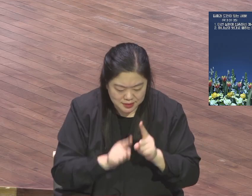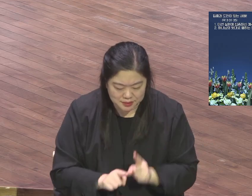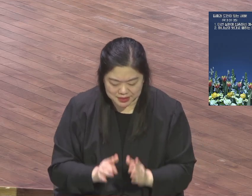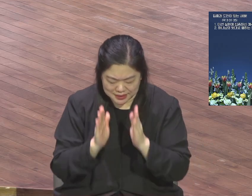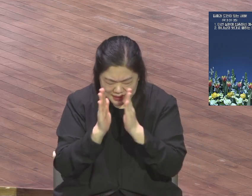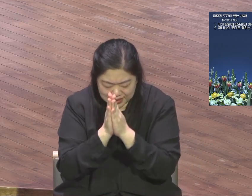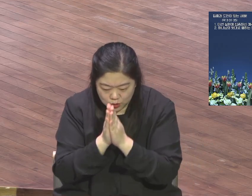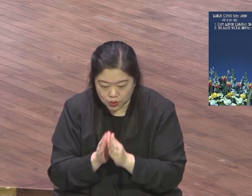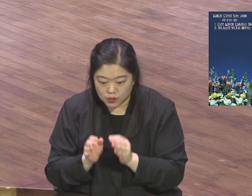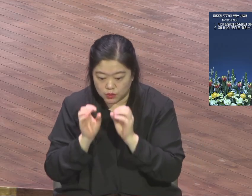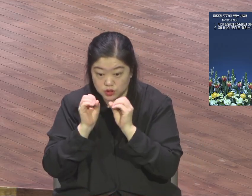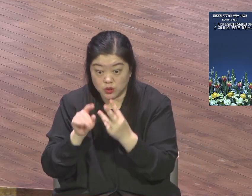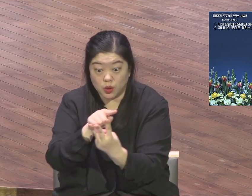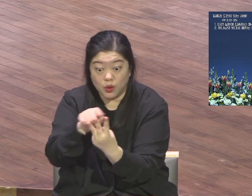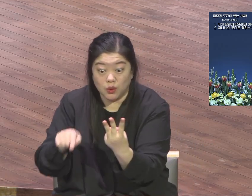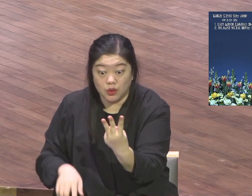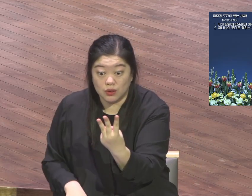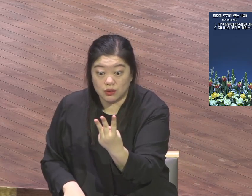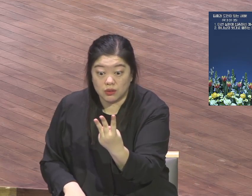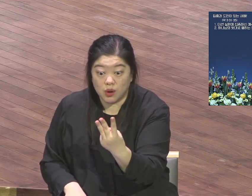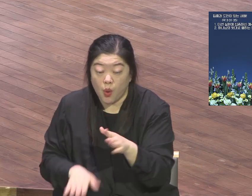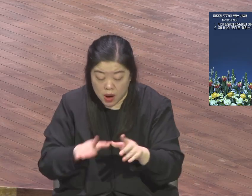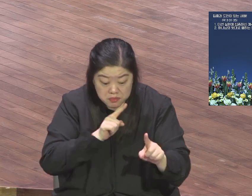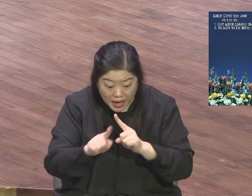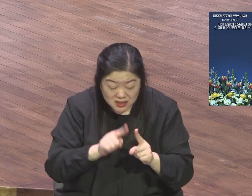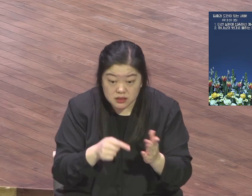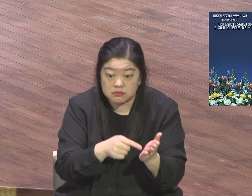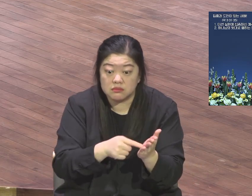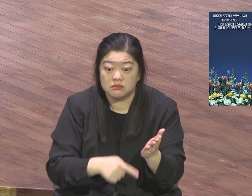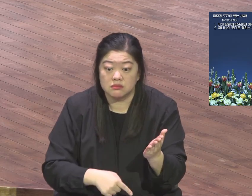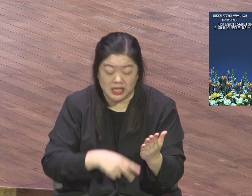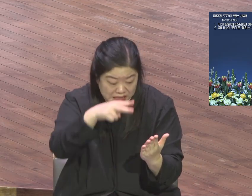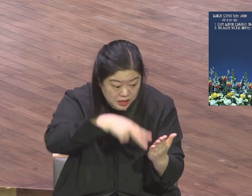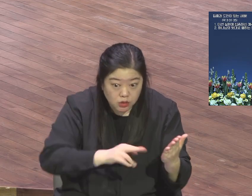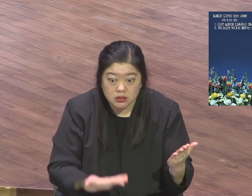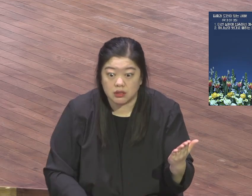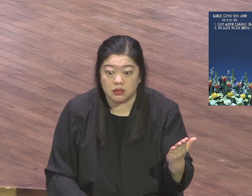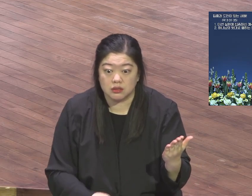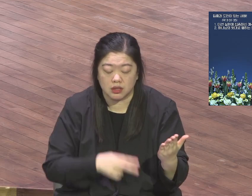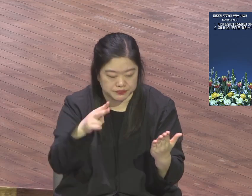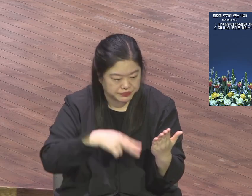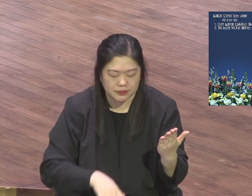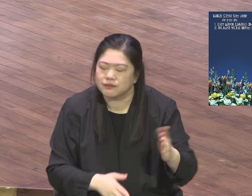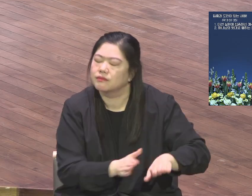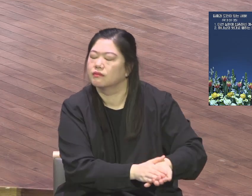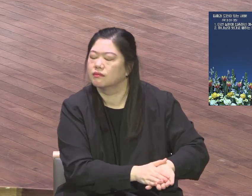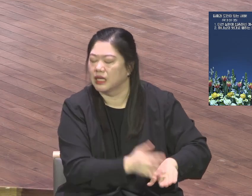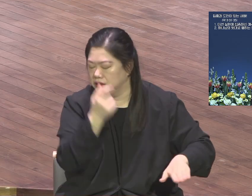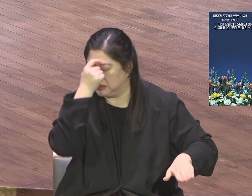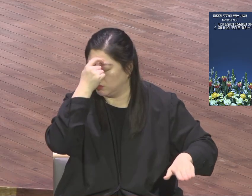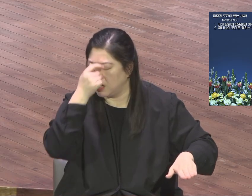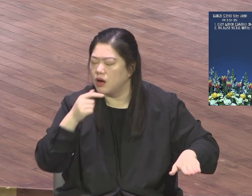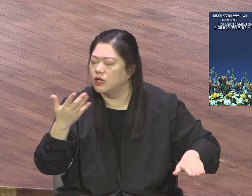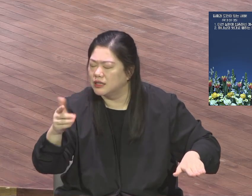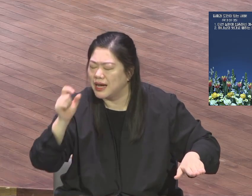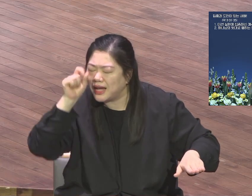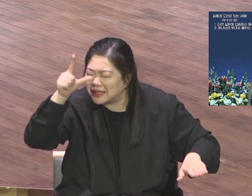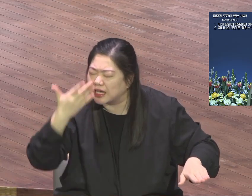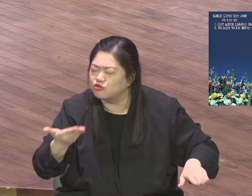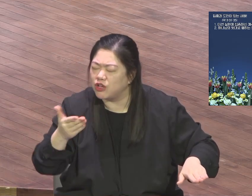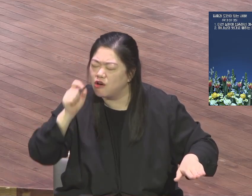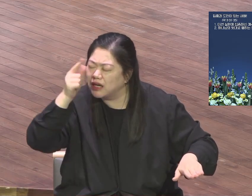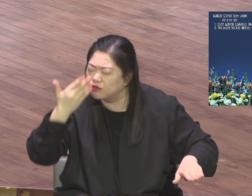더 나아가서 이런 하나님의 뜻을 영생 얻는 사역을 계속해서 확산해 나가는 것입니다. 본문